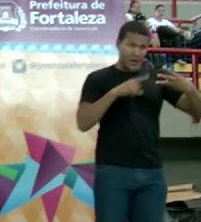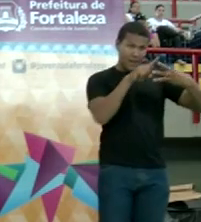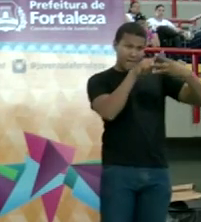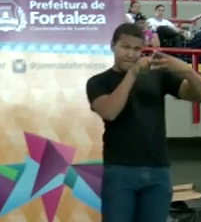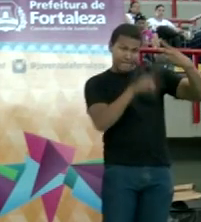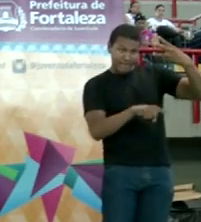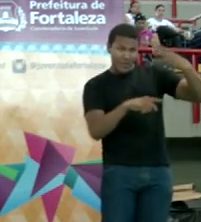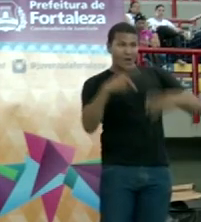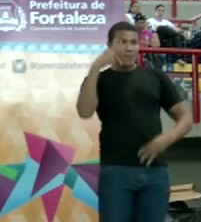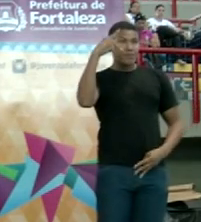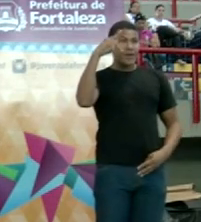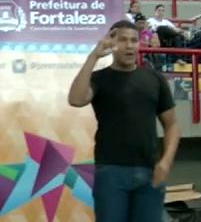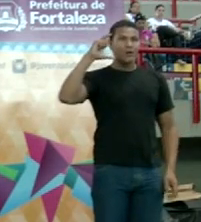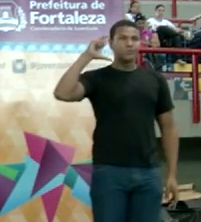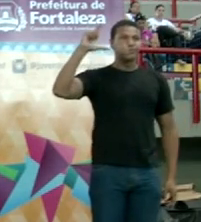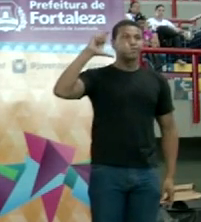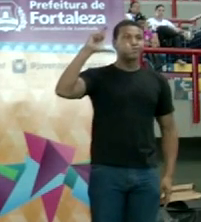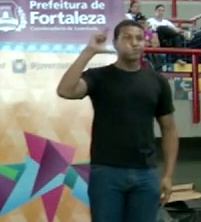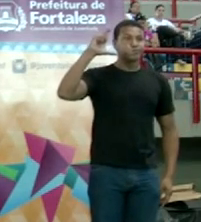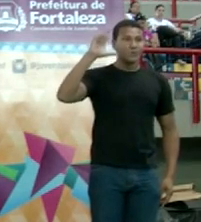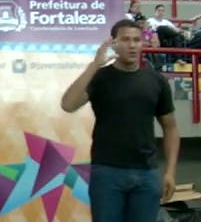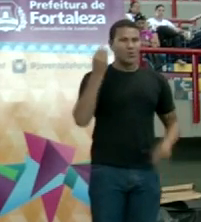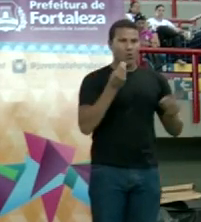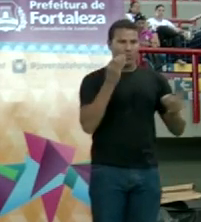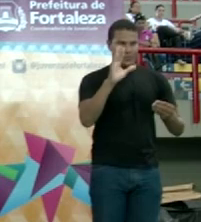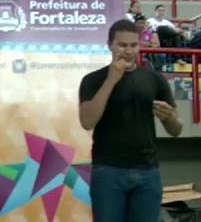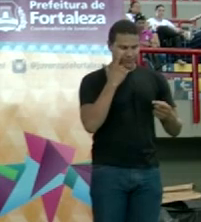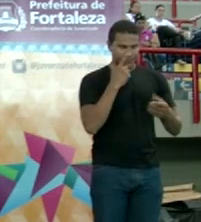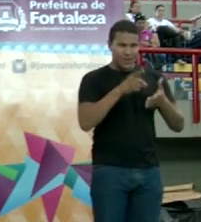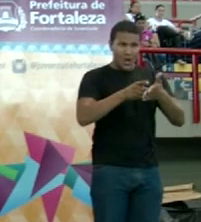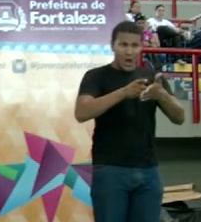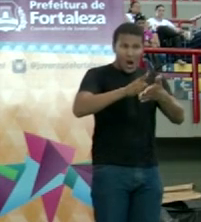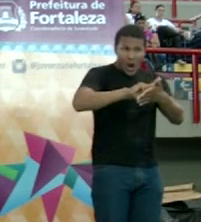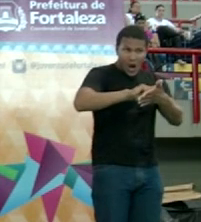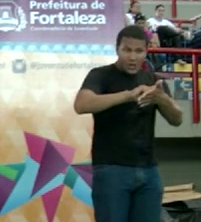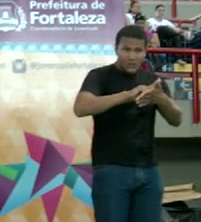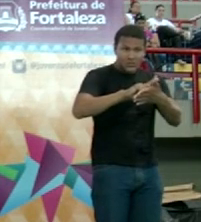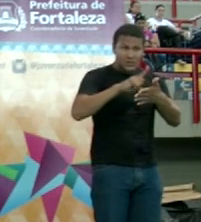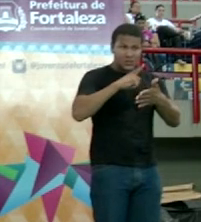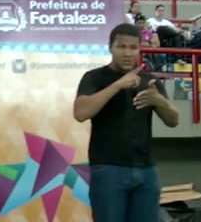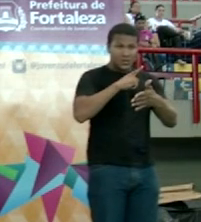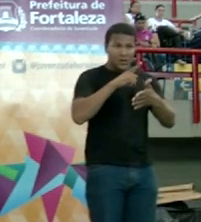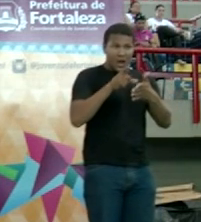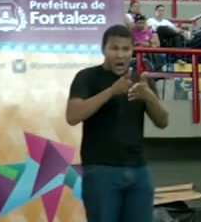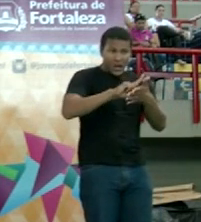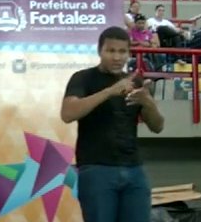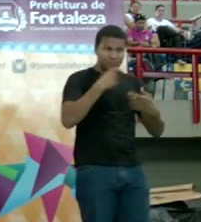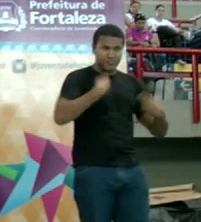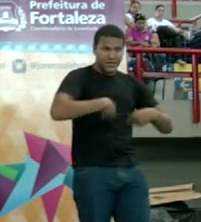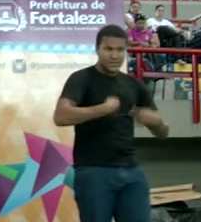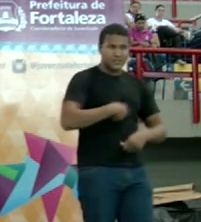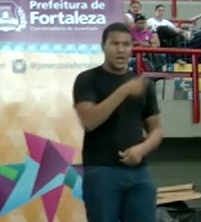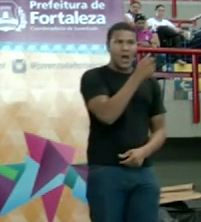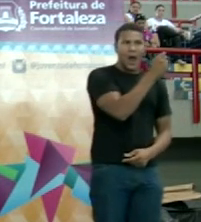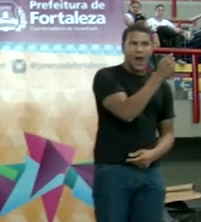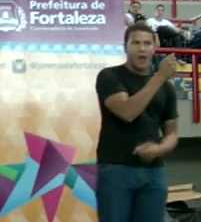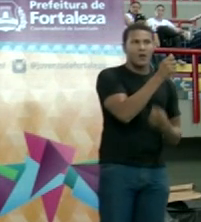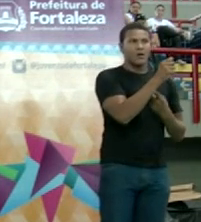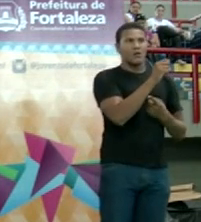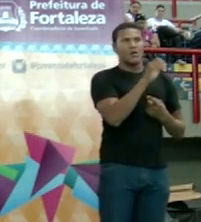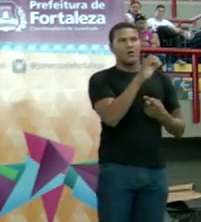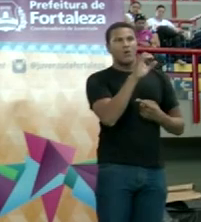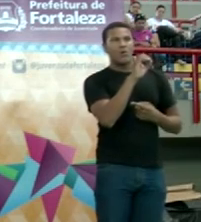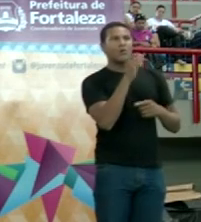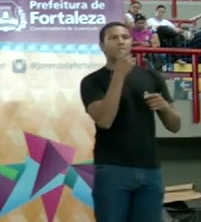ser maiúsculo. Primeiro, antes dele é obrigado ter um artigo definido. Aí não tem